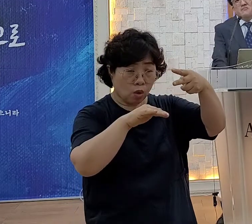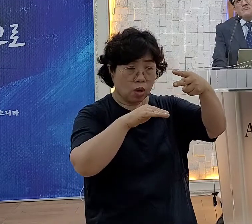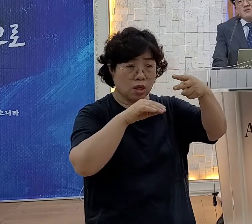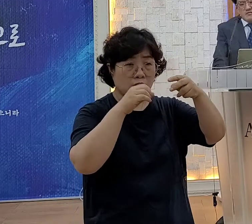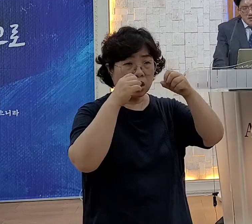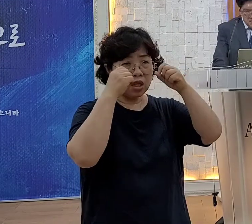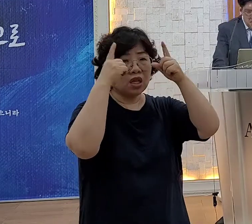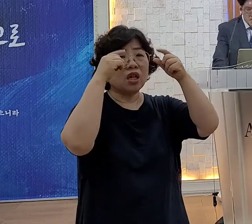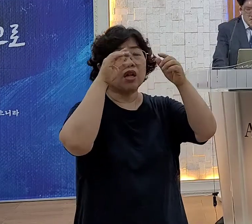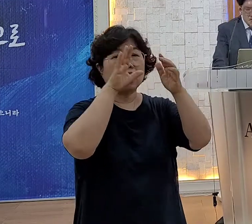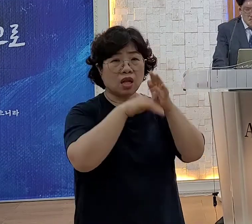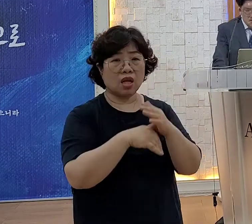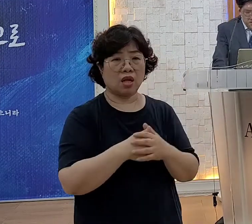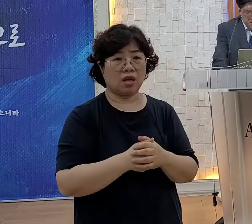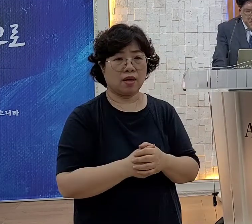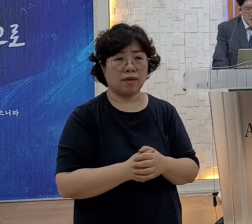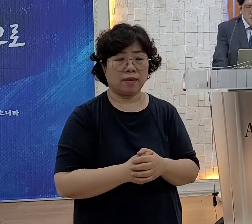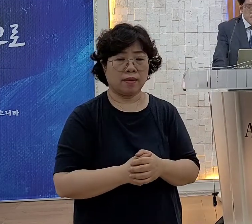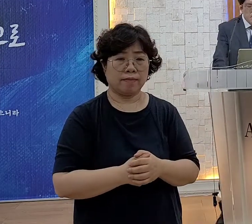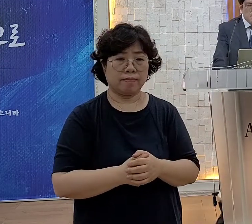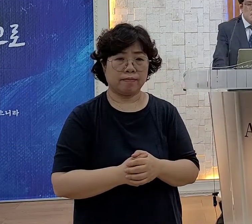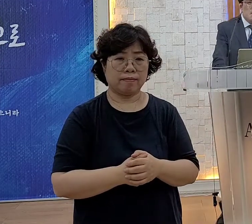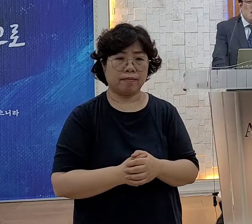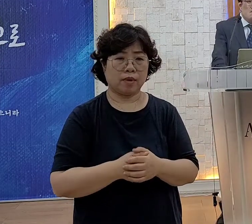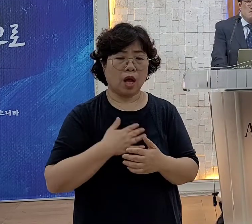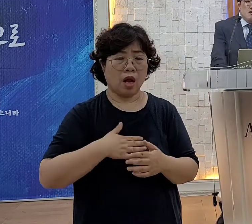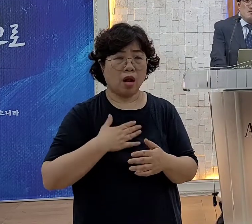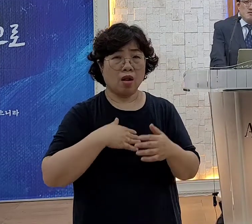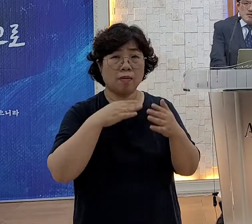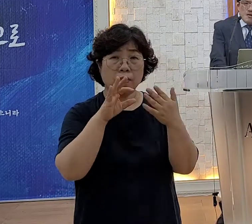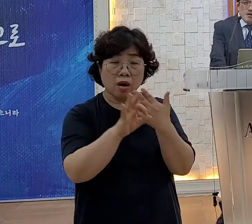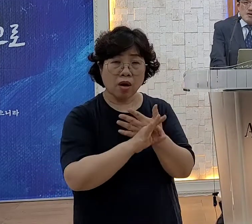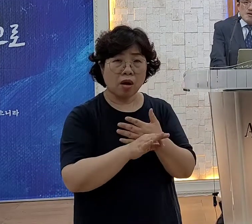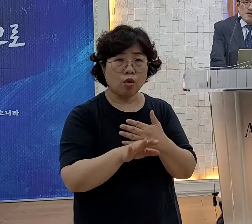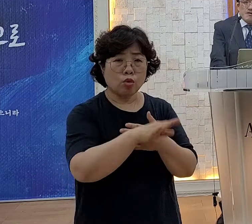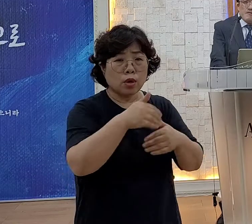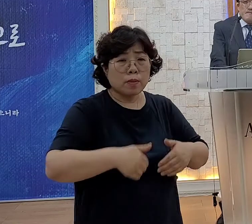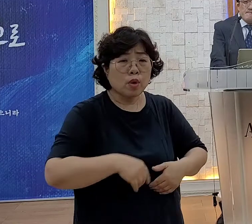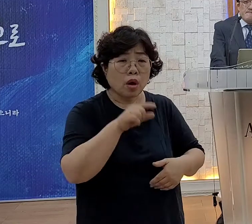분명히 23절에서 다시 말씀하는데, 우리가 이 사실을 알았다면 어떻게 해야 되는가?